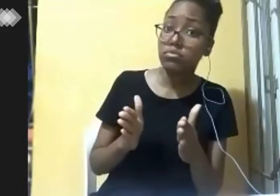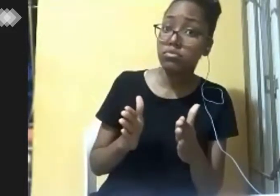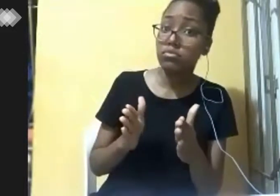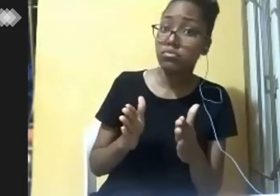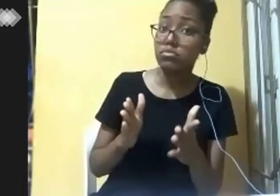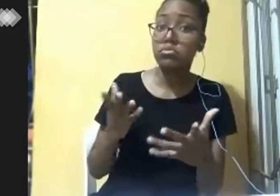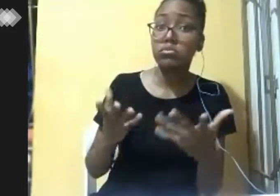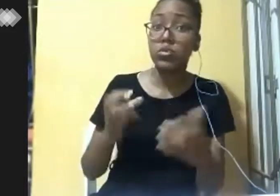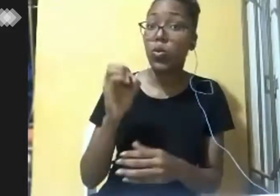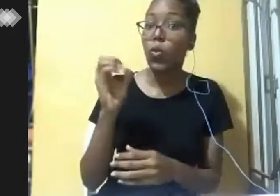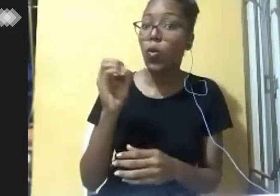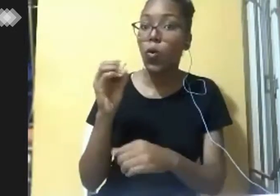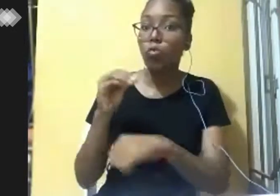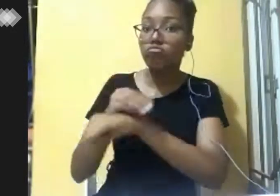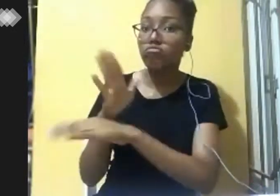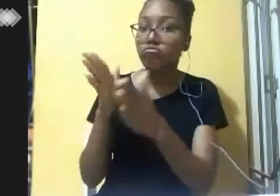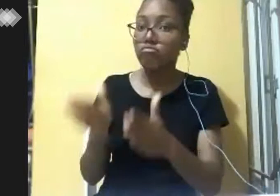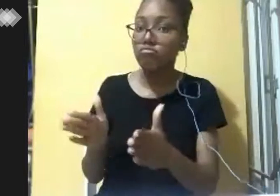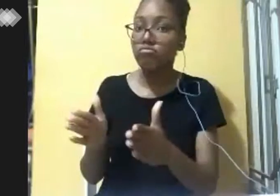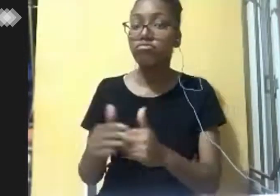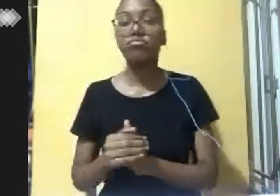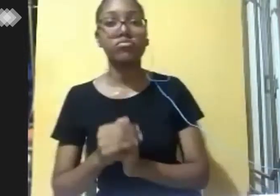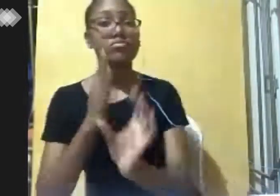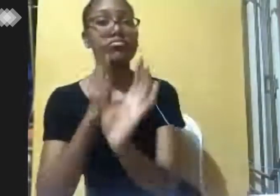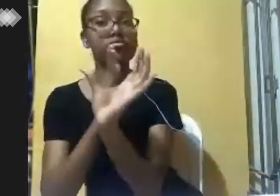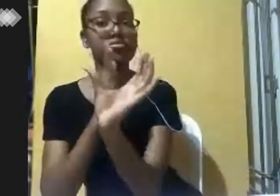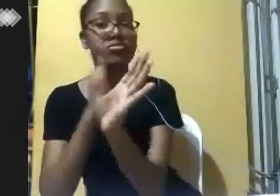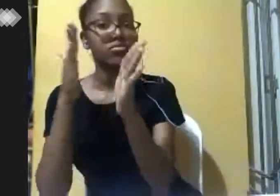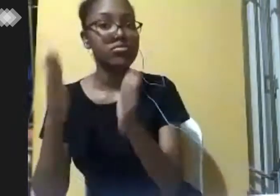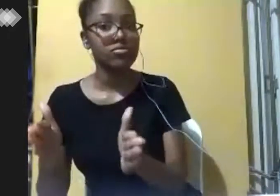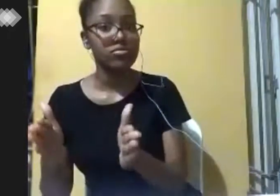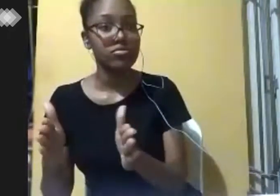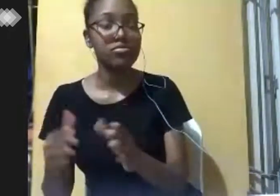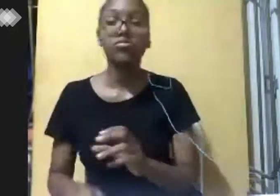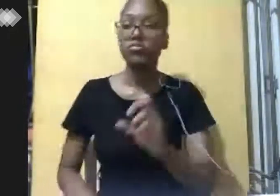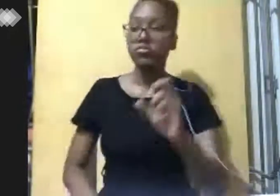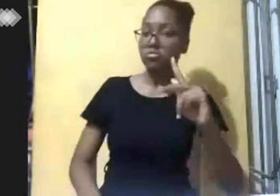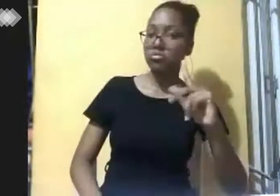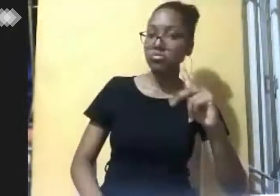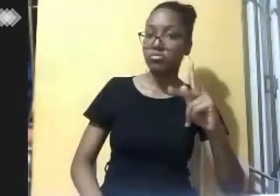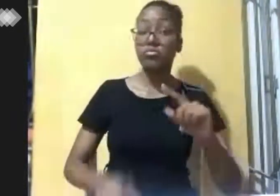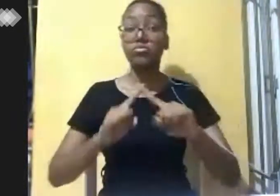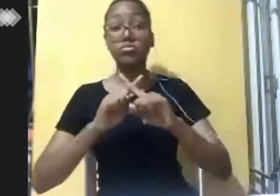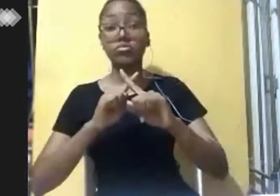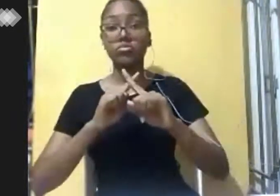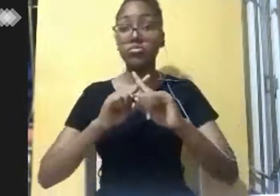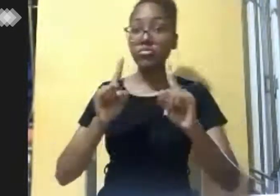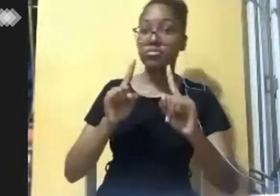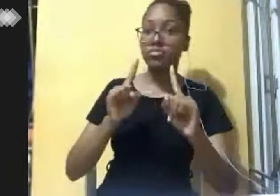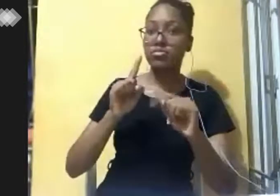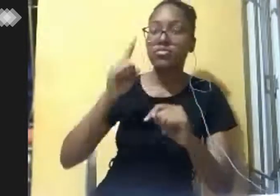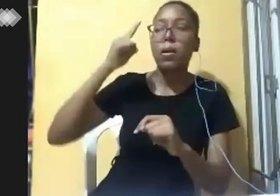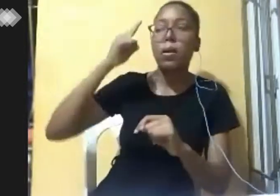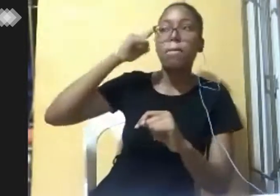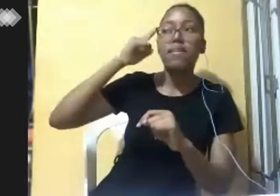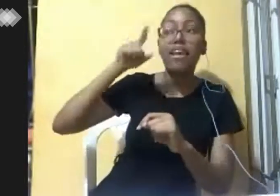orientador que me habla? Psicólogo. Ok. Gracias. Pero imagínese que ella